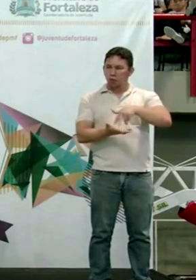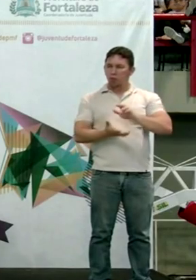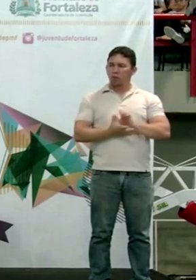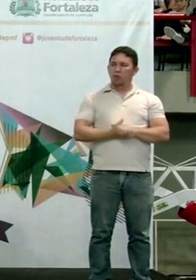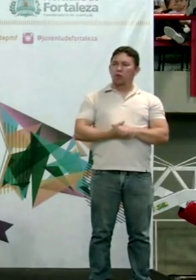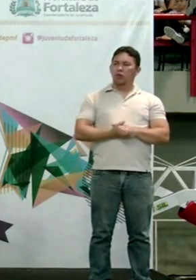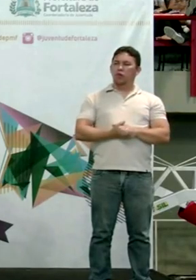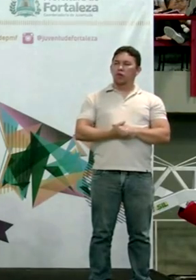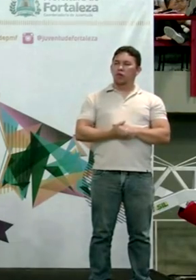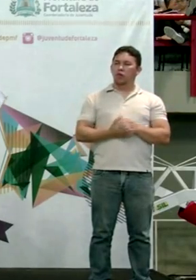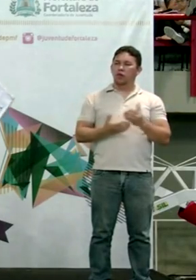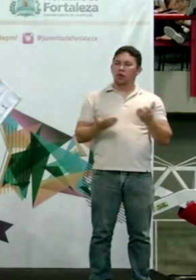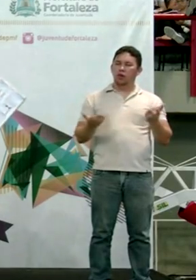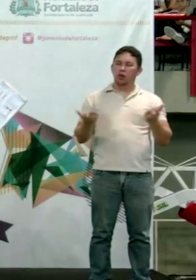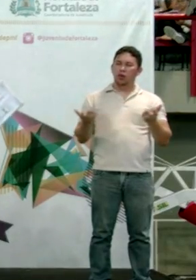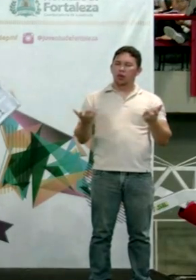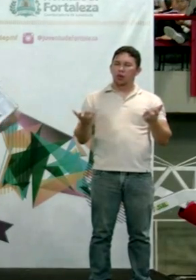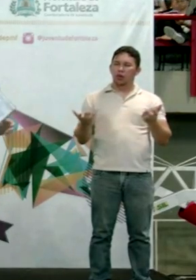Eu não sou